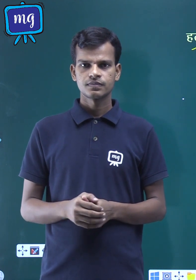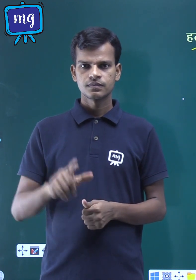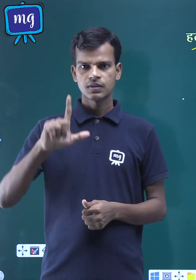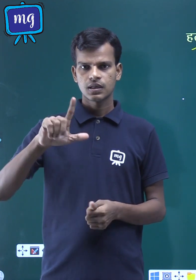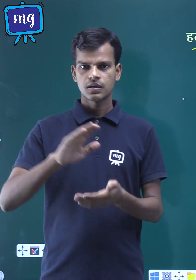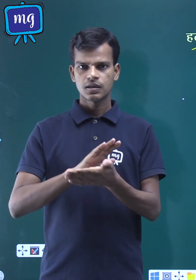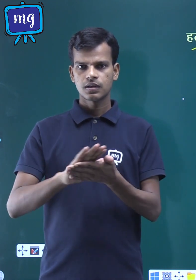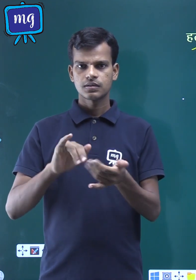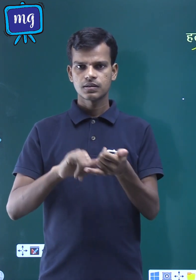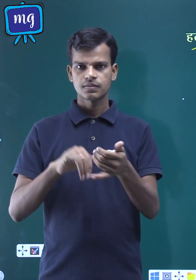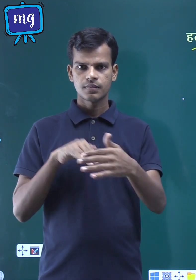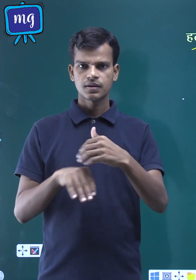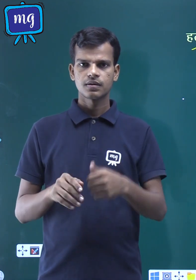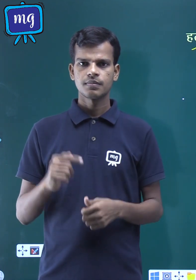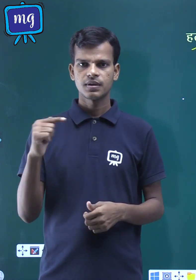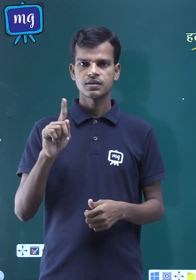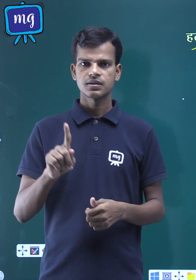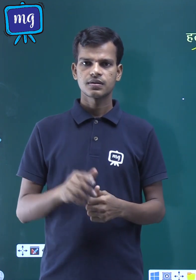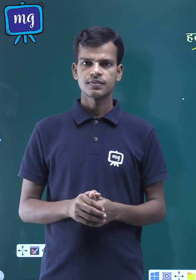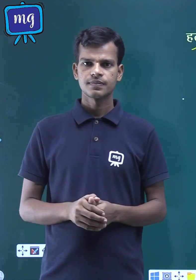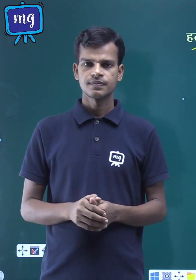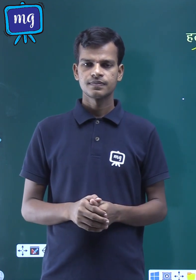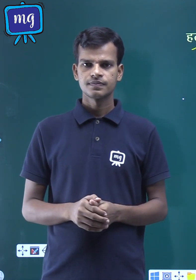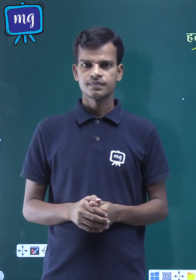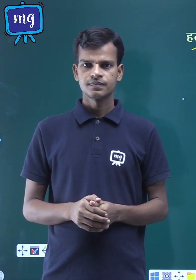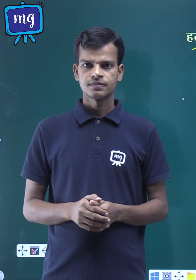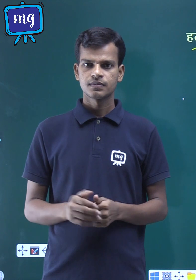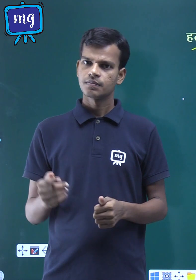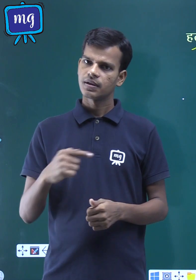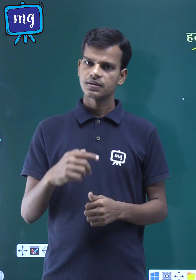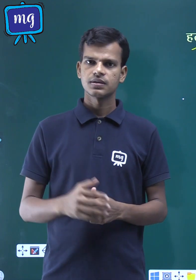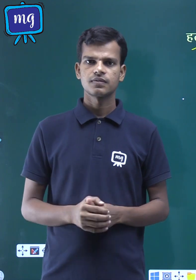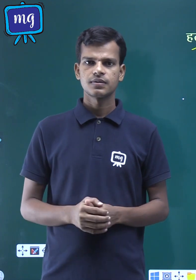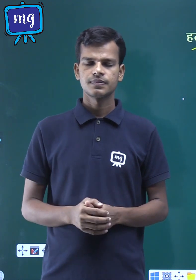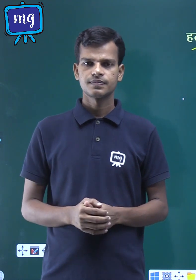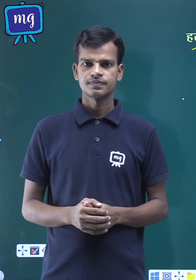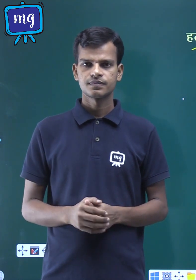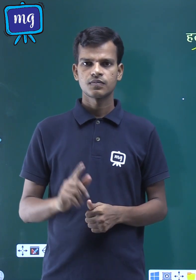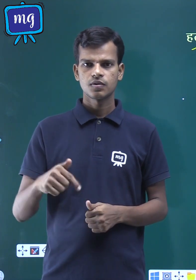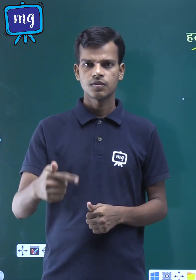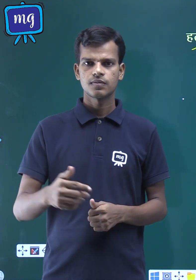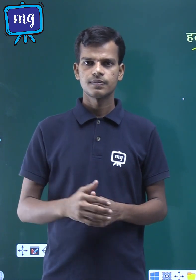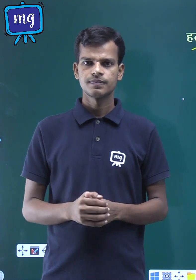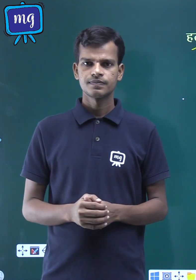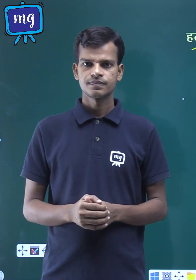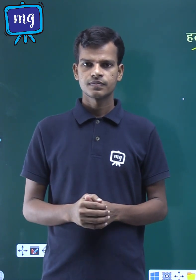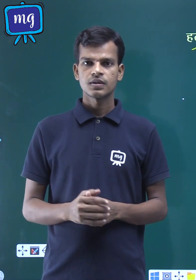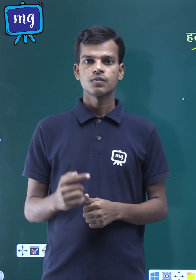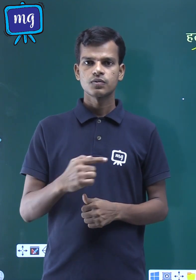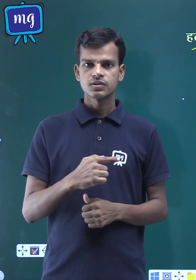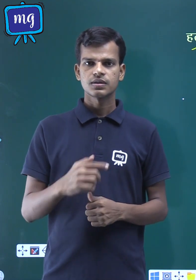LHS में -1 दिया हुआ है और